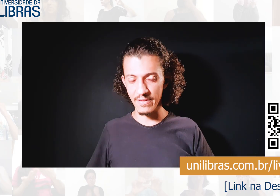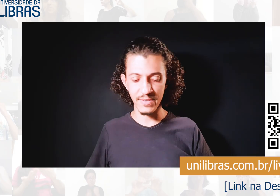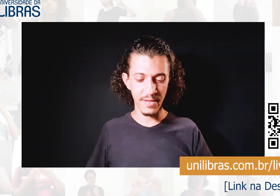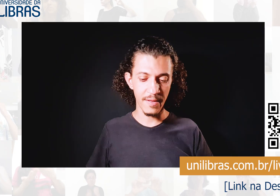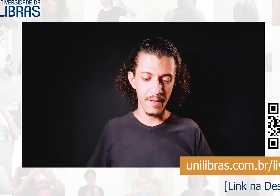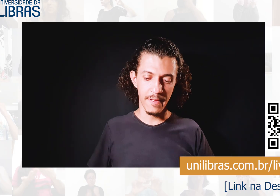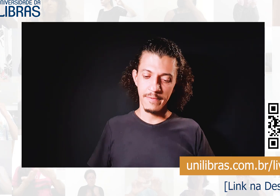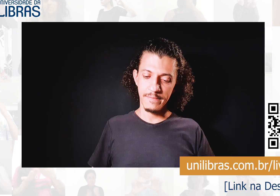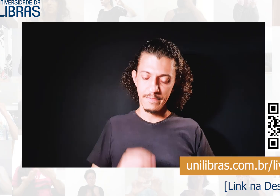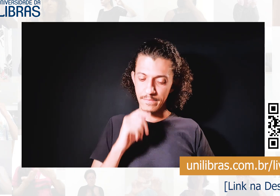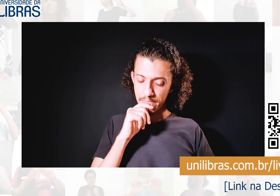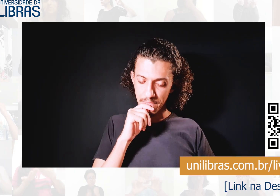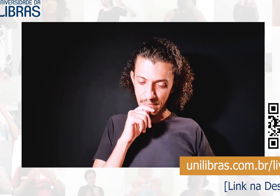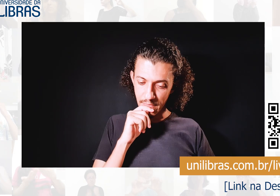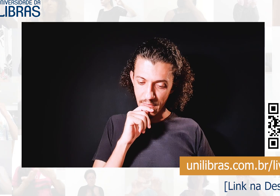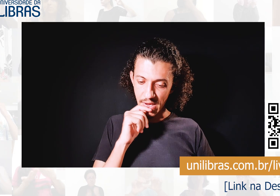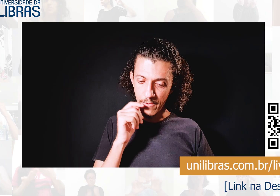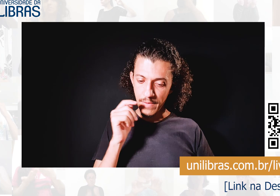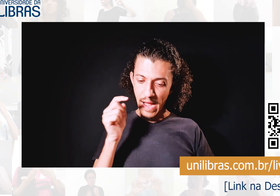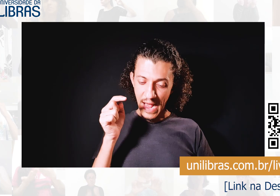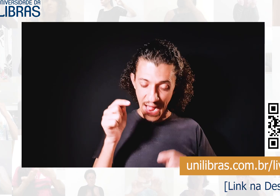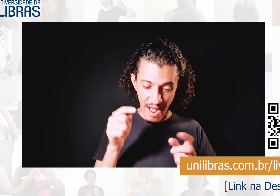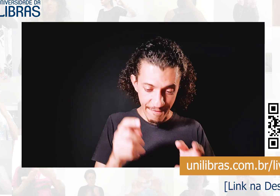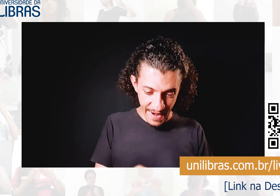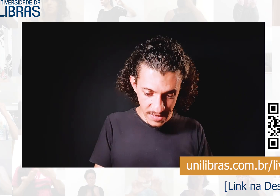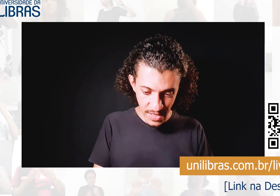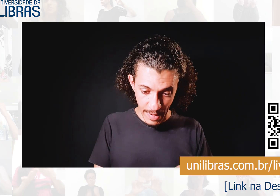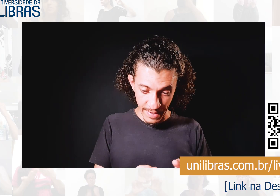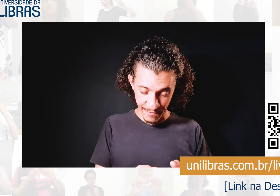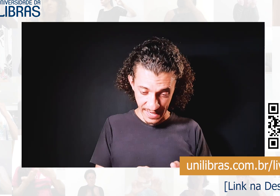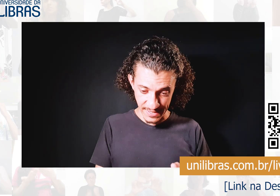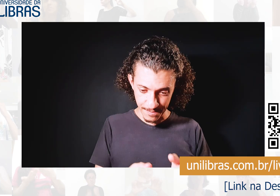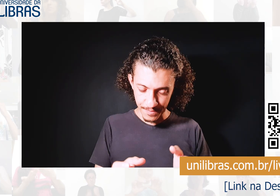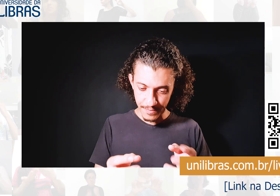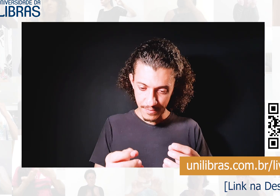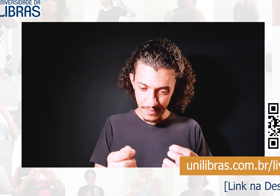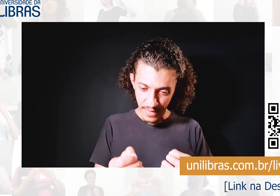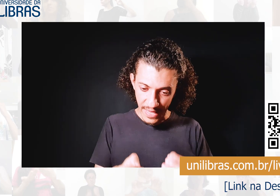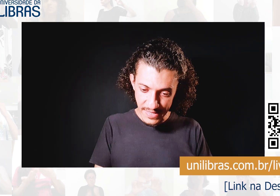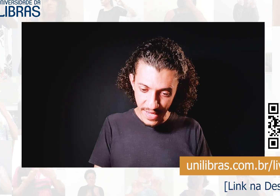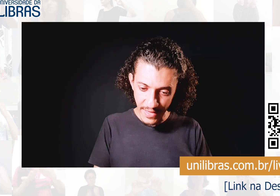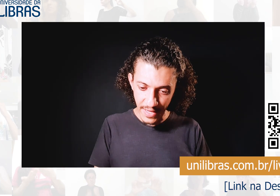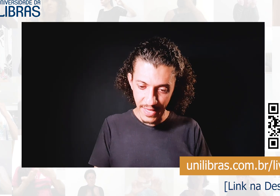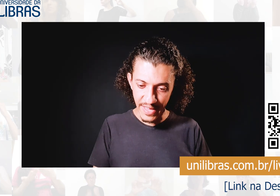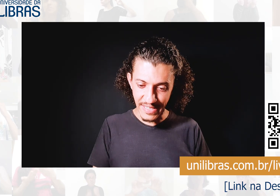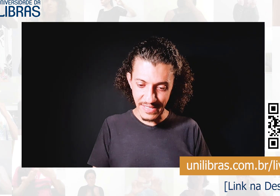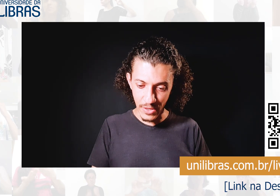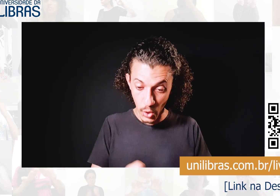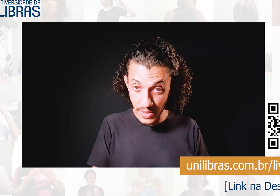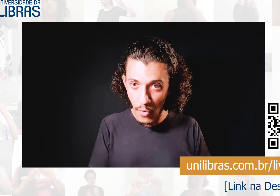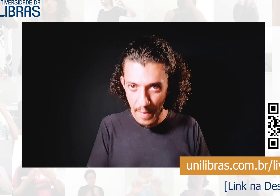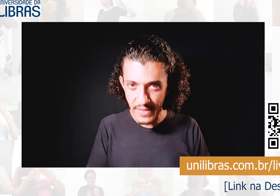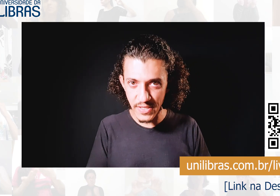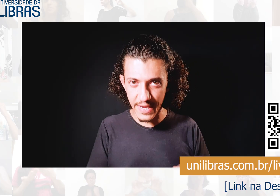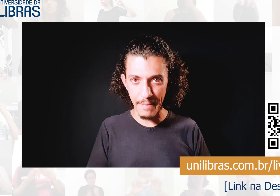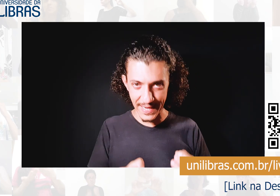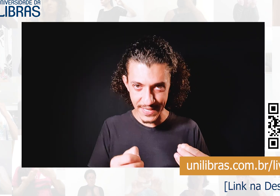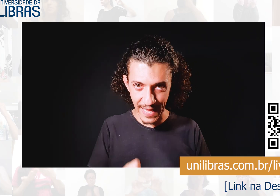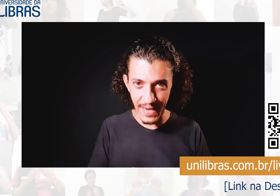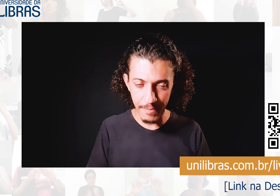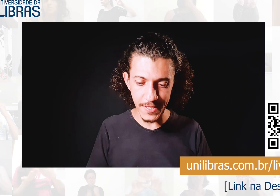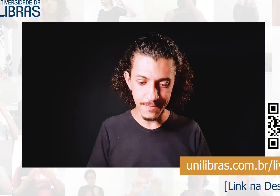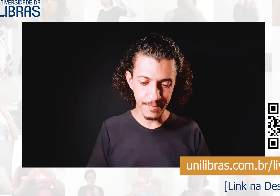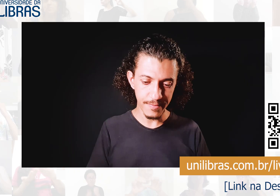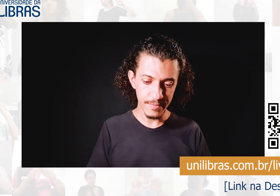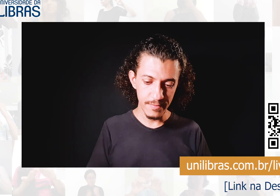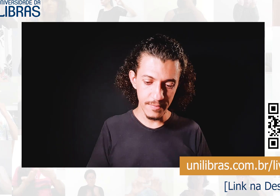de casados. Né? Então, a frase que minha mãe fez, escrita aqui, está totalmente na gramática